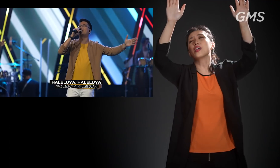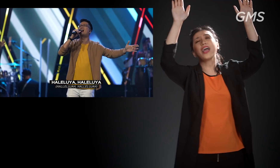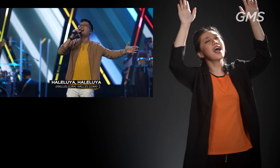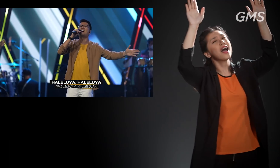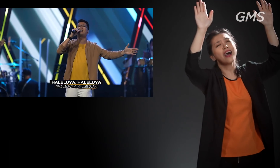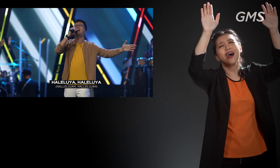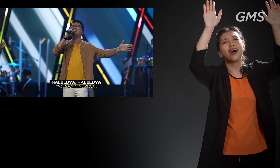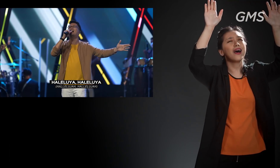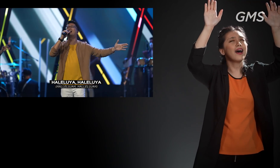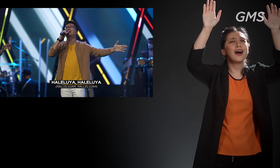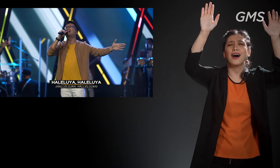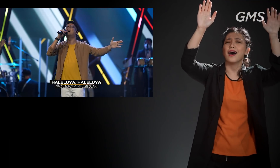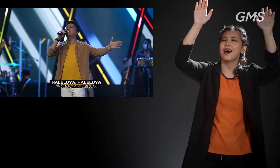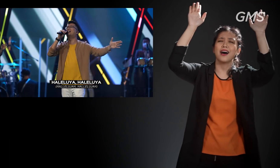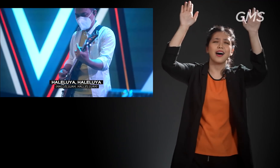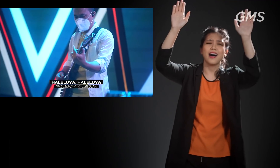Haleluya.